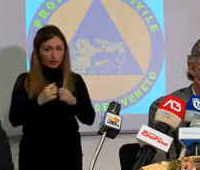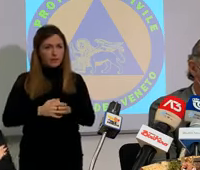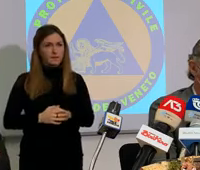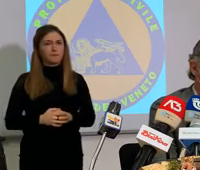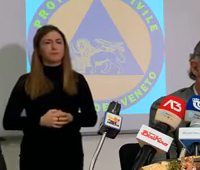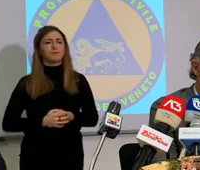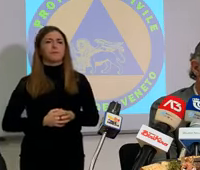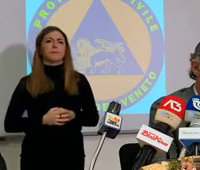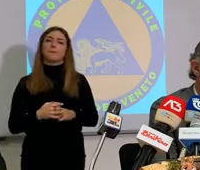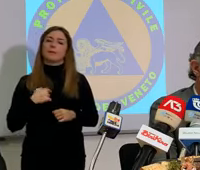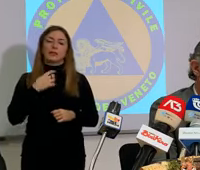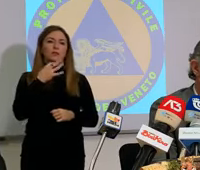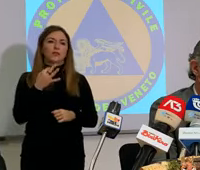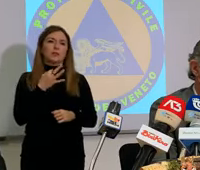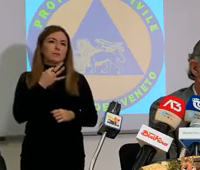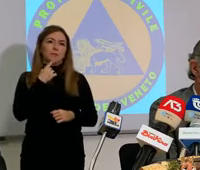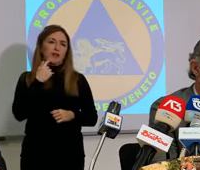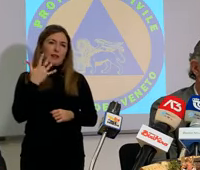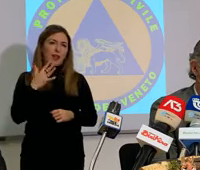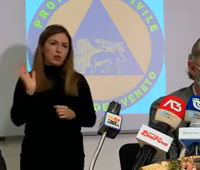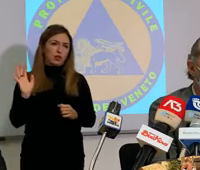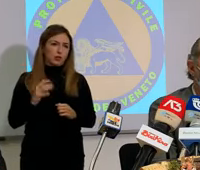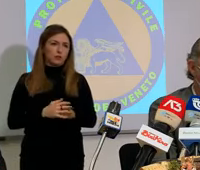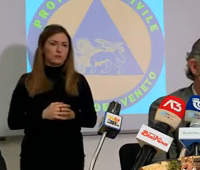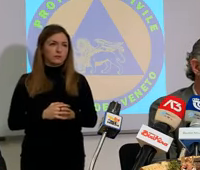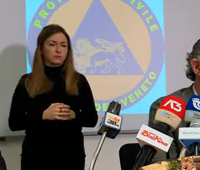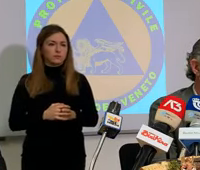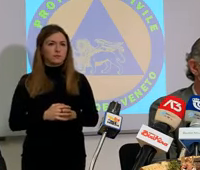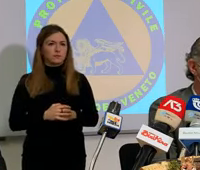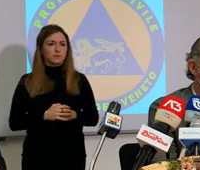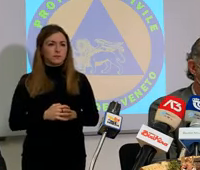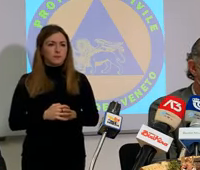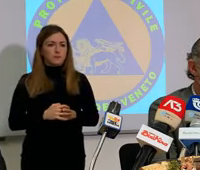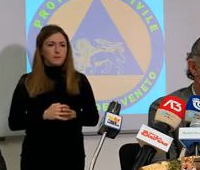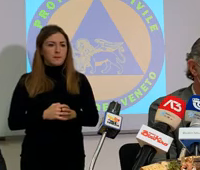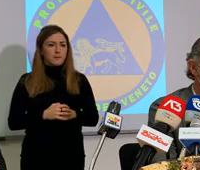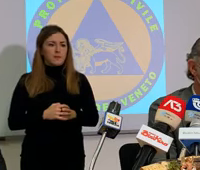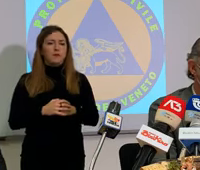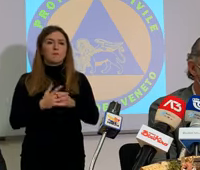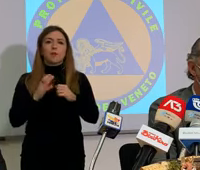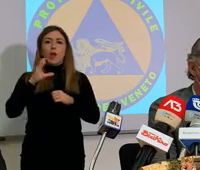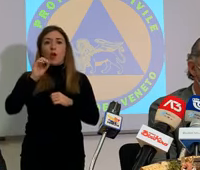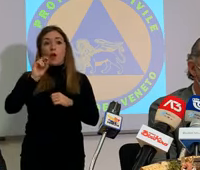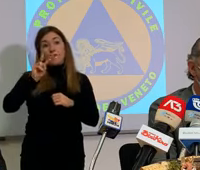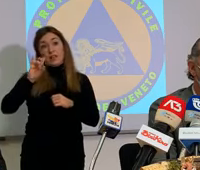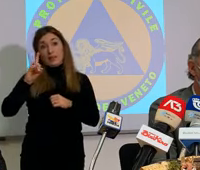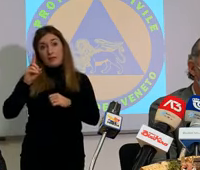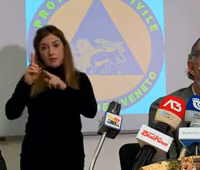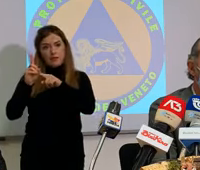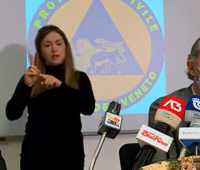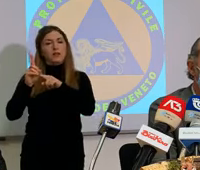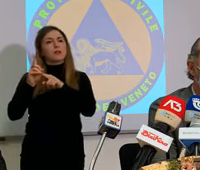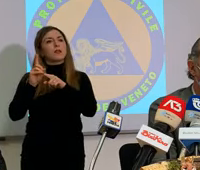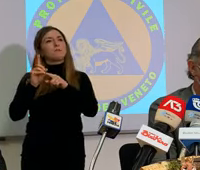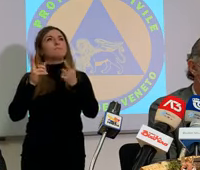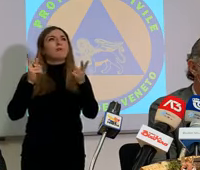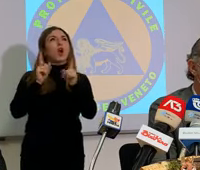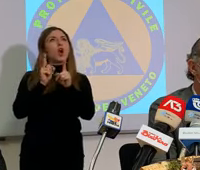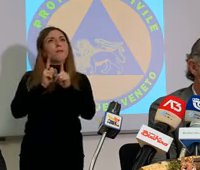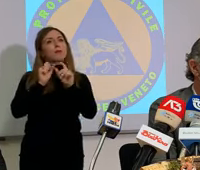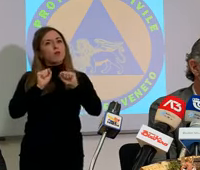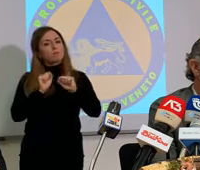ricordate io ve l'ho sempre detto e qua nessuno mi può smentire via sapeto guardate che i covi è una questione anche di di fortuna nel senso